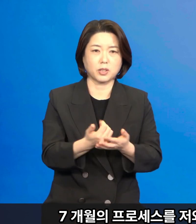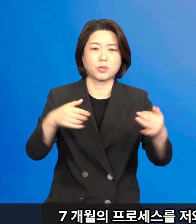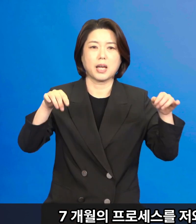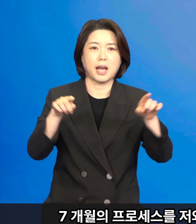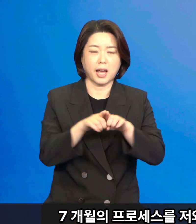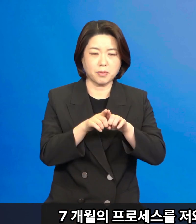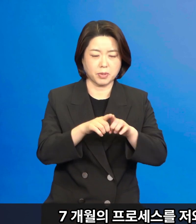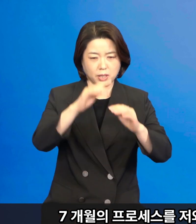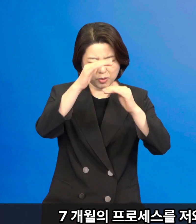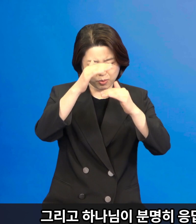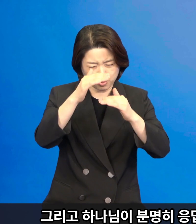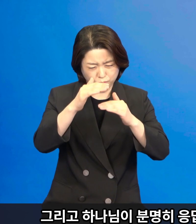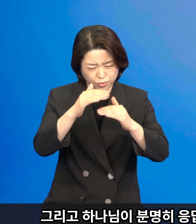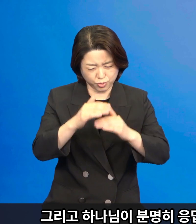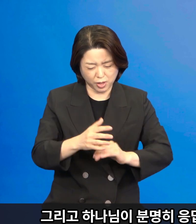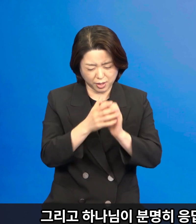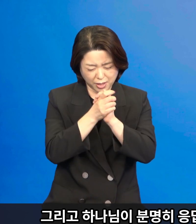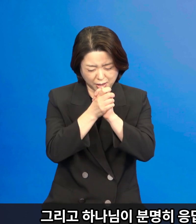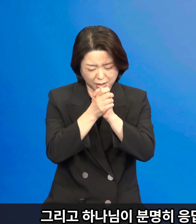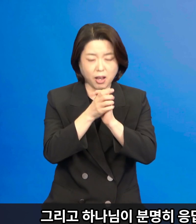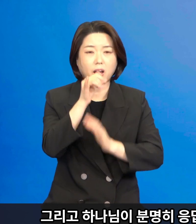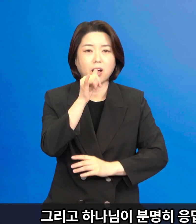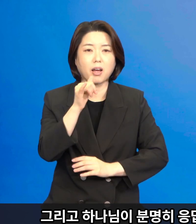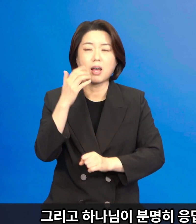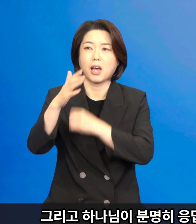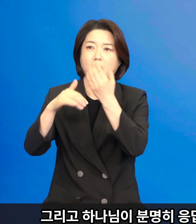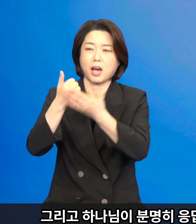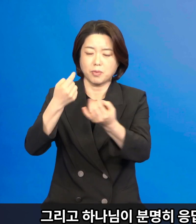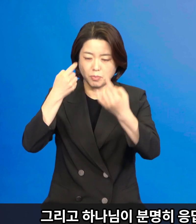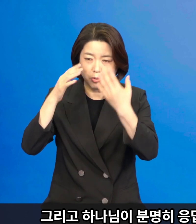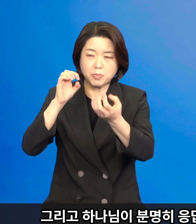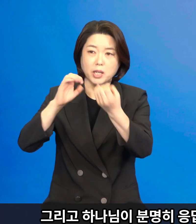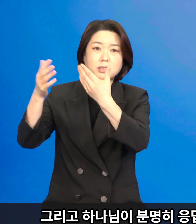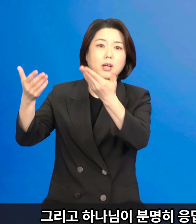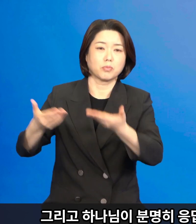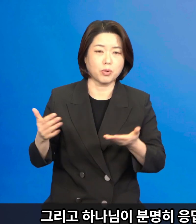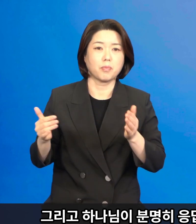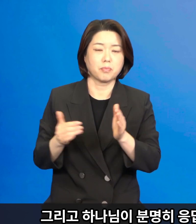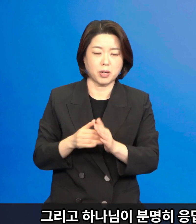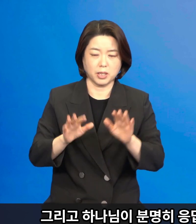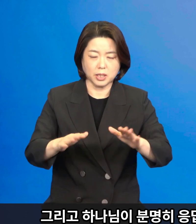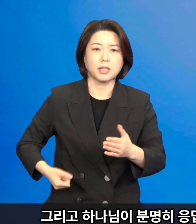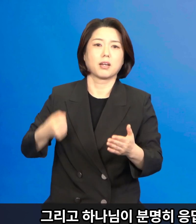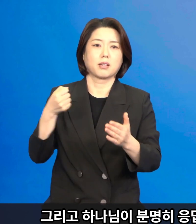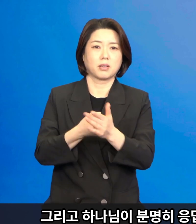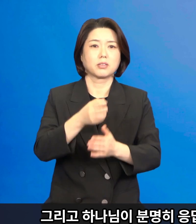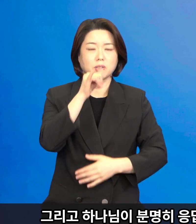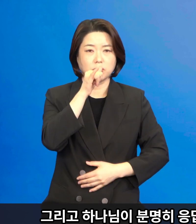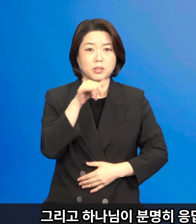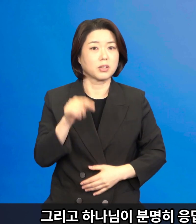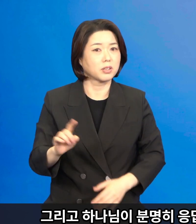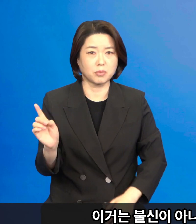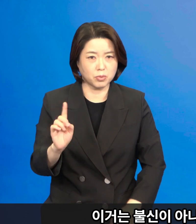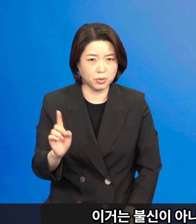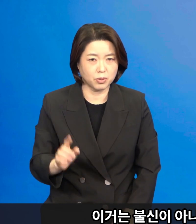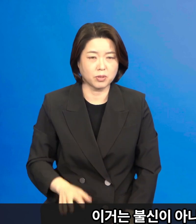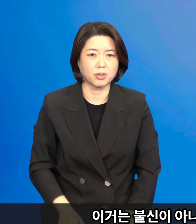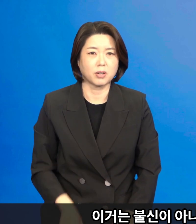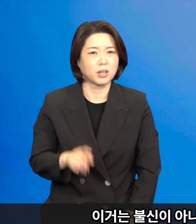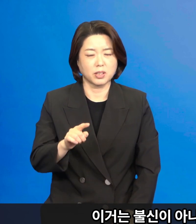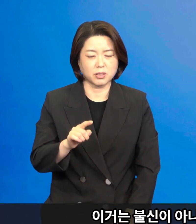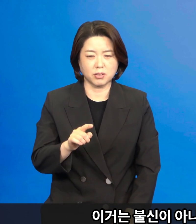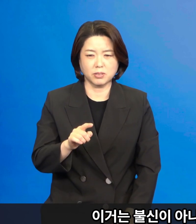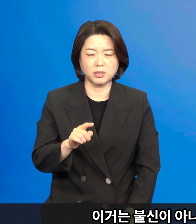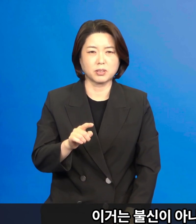함께 과정을 겪었어요. 그리고 하나님이 분명히 응답해 주셔서 결정을 하게 된 것이 있어요. 이거는